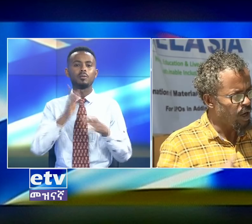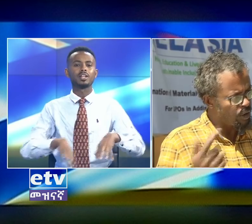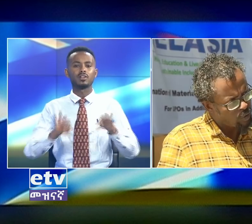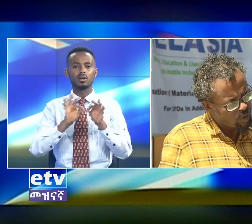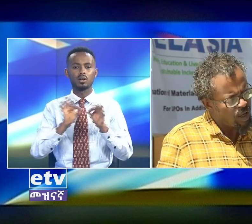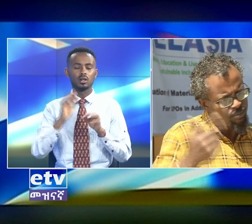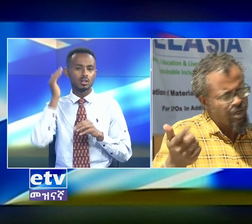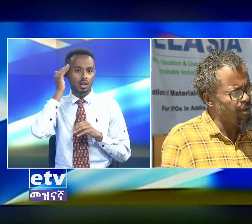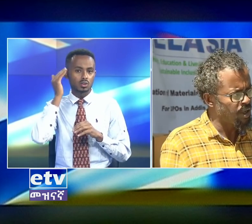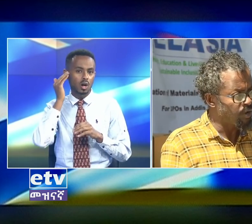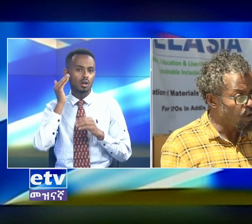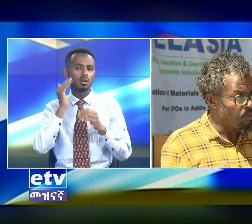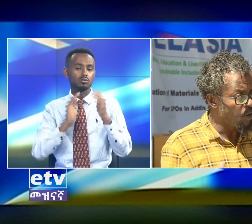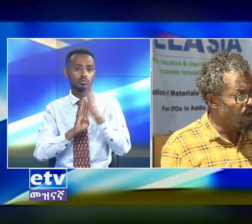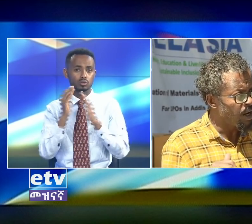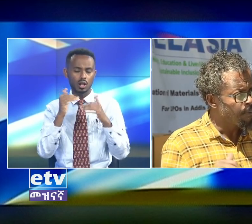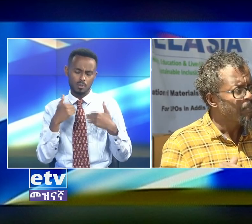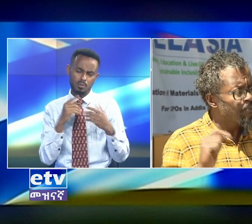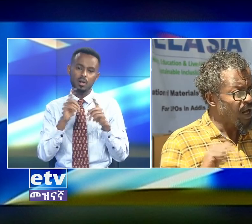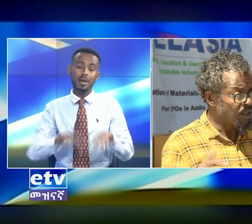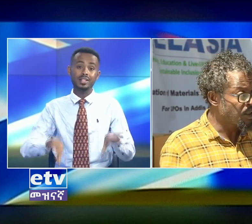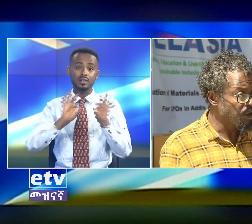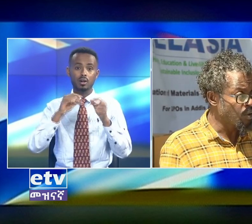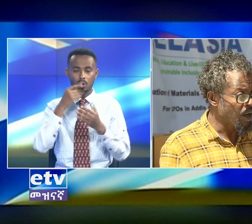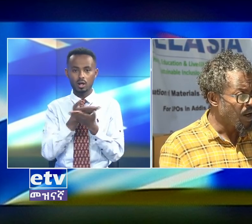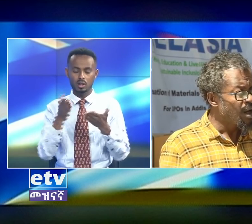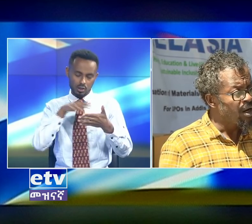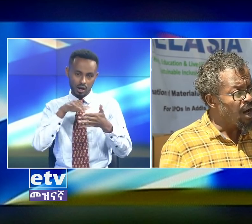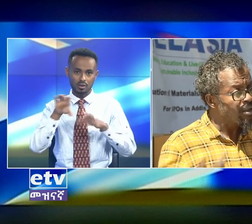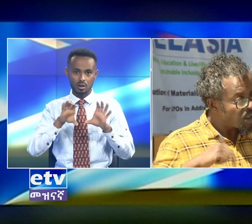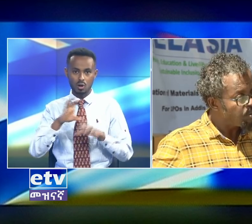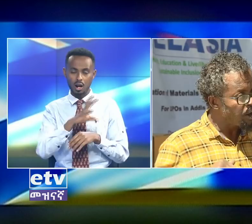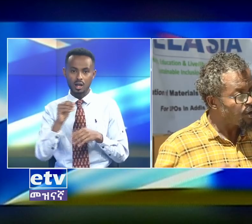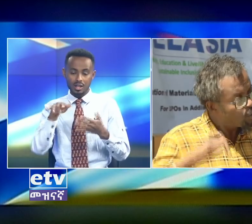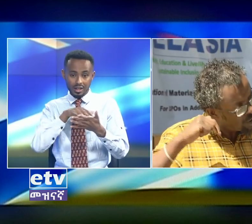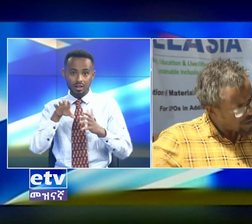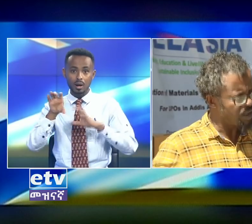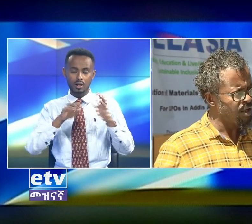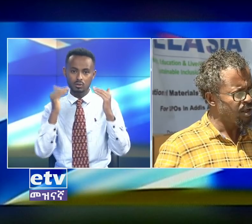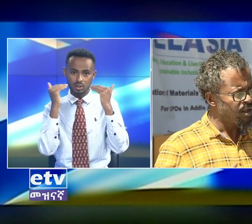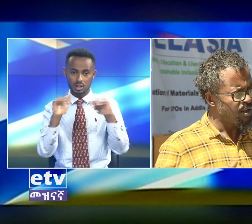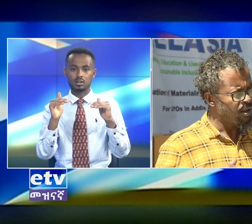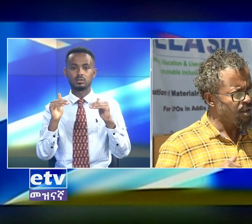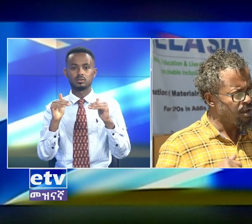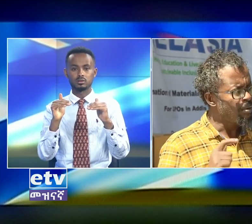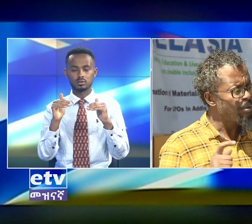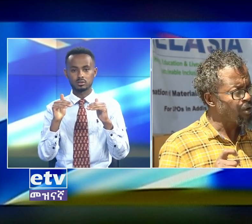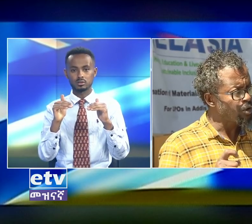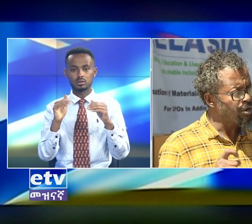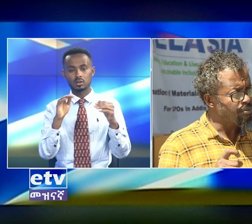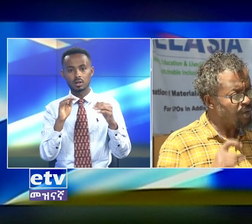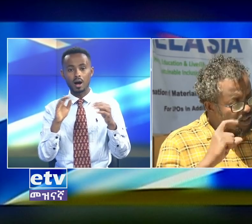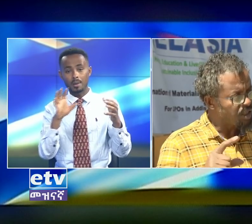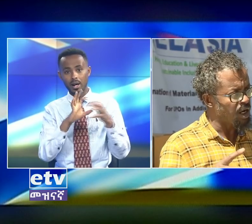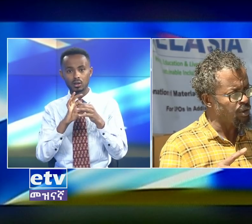የሚያስፈልገው? ኢንተላክቹዋልስ ጋር ምንድነው የሚያስፈልገው የሚለው ነገር አሰስ ተሰርቷል። እና አሰስ ባደረጉት ልክ